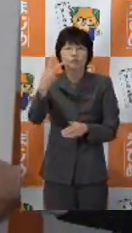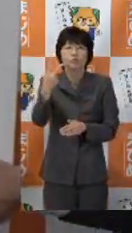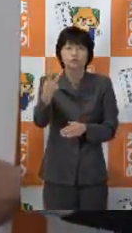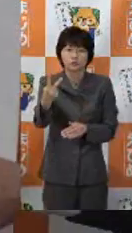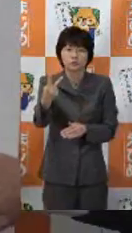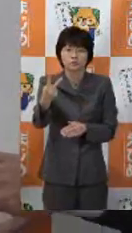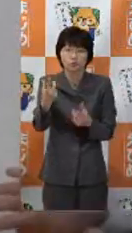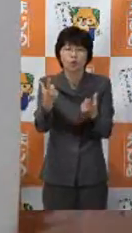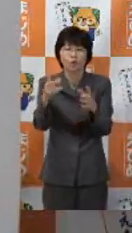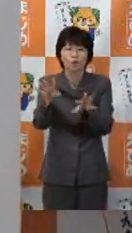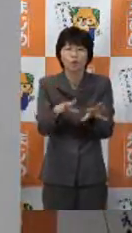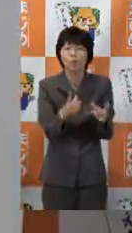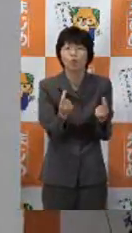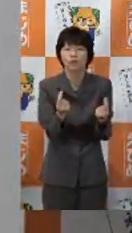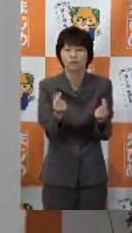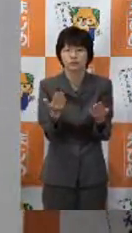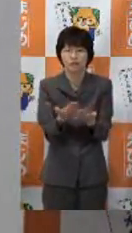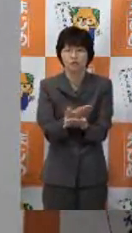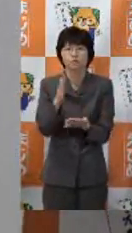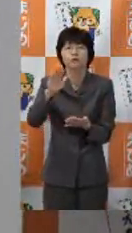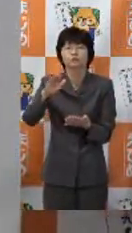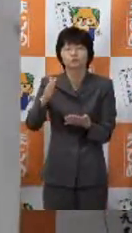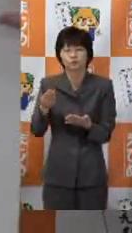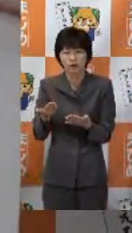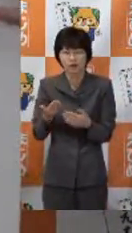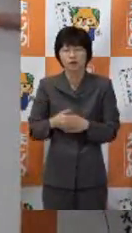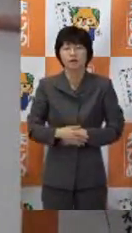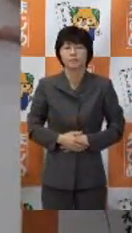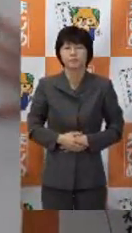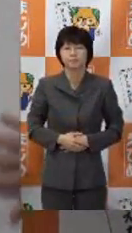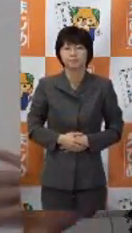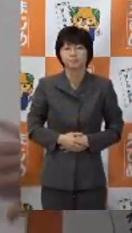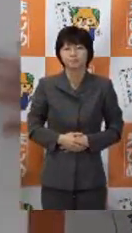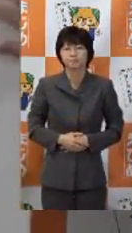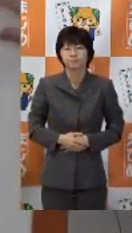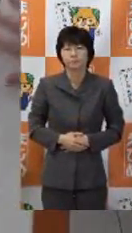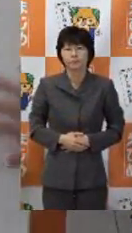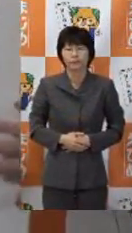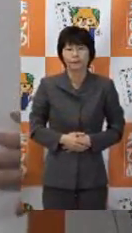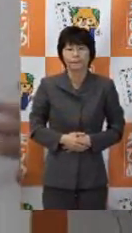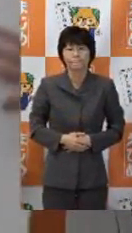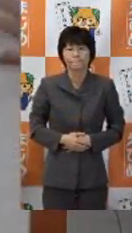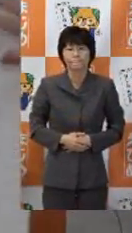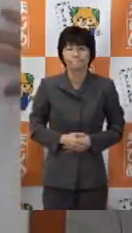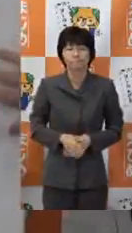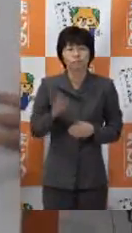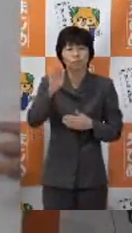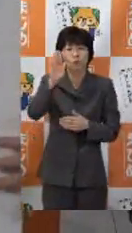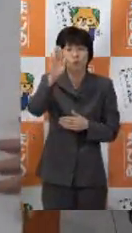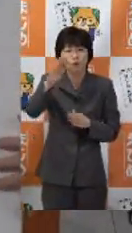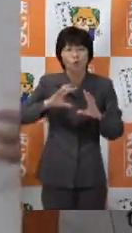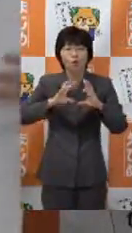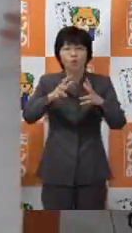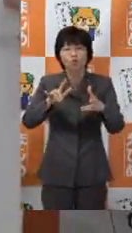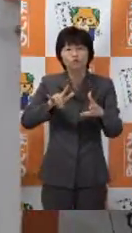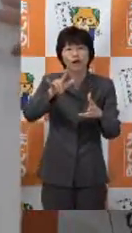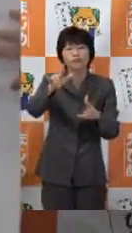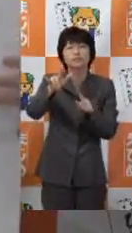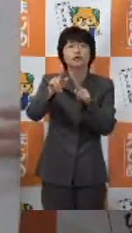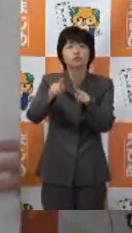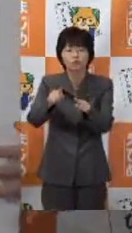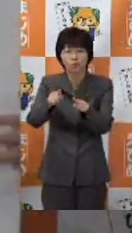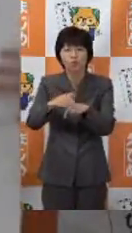最終的出す志田さんは単純にそちらと一緒になりますがえ